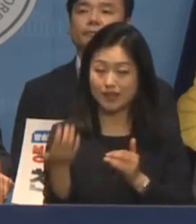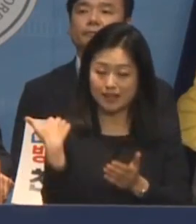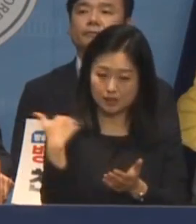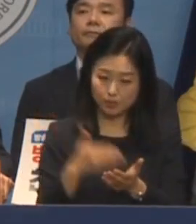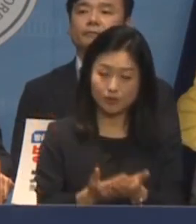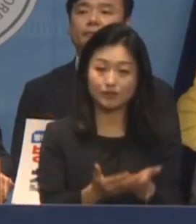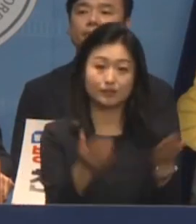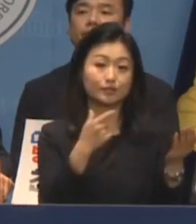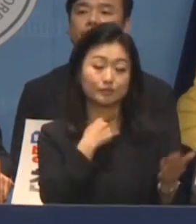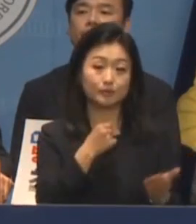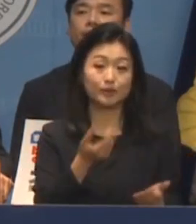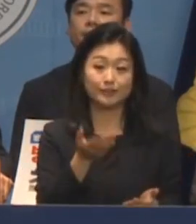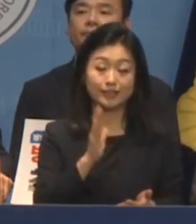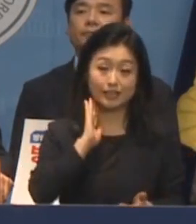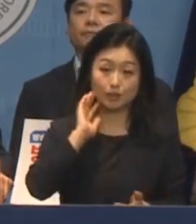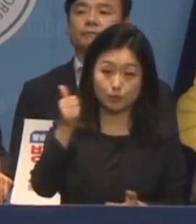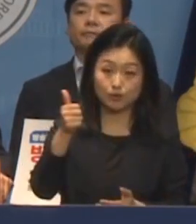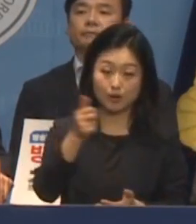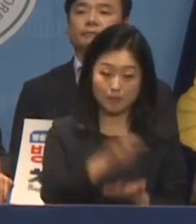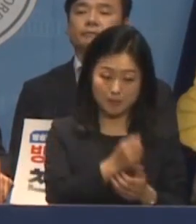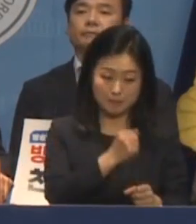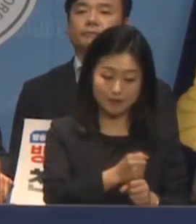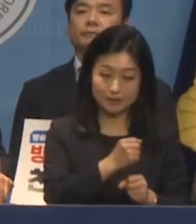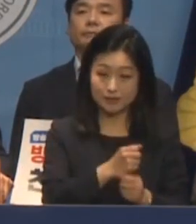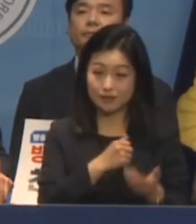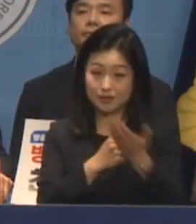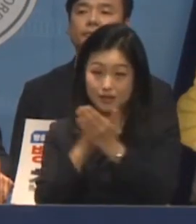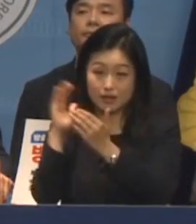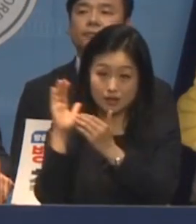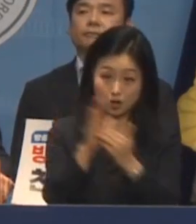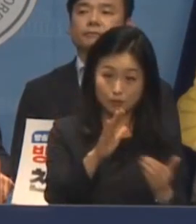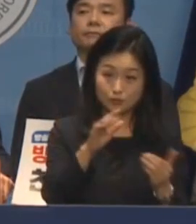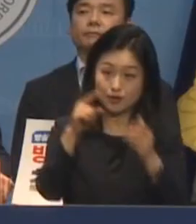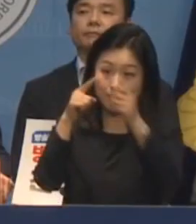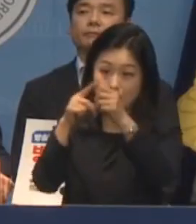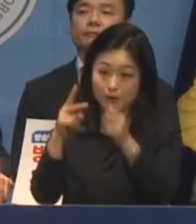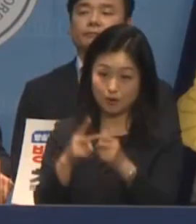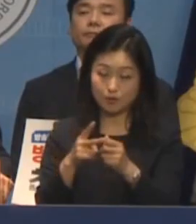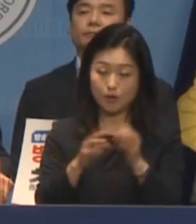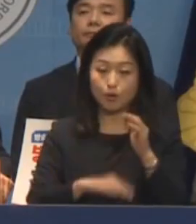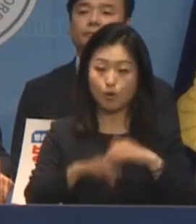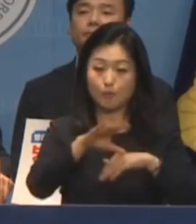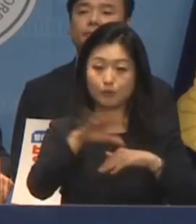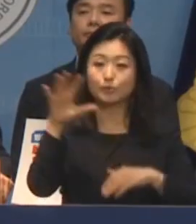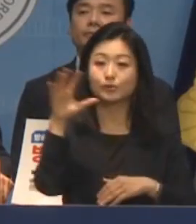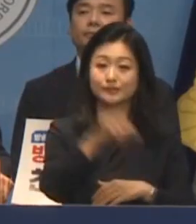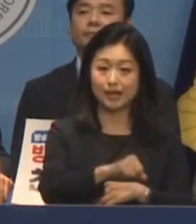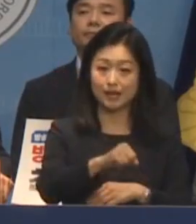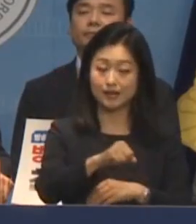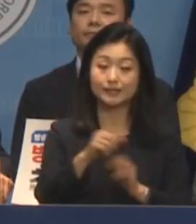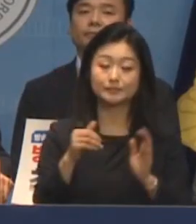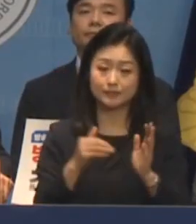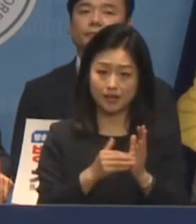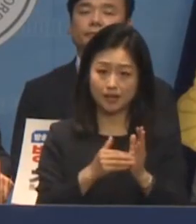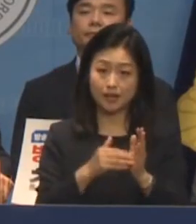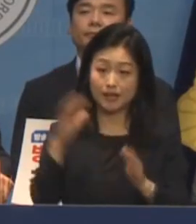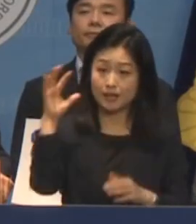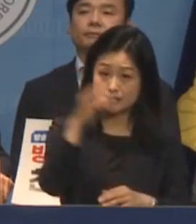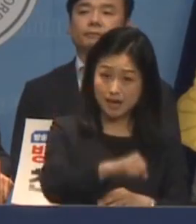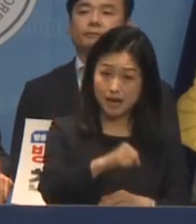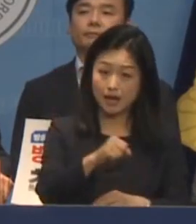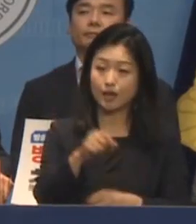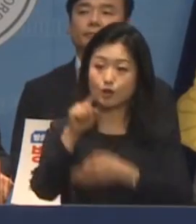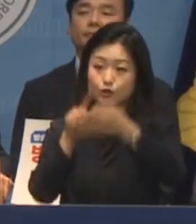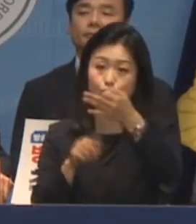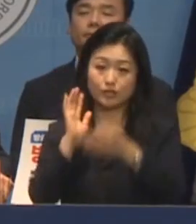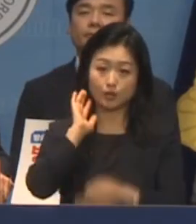대통령은 2차례나 거부권을 행사하고 공영방송을 장악하고 있습니다. 공영방송 장악의 주범이